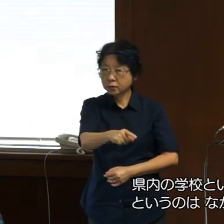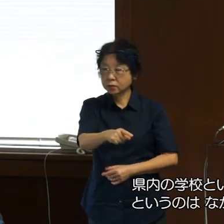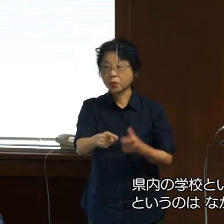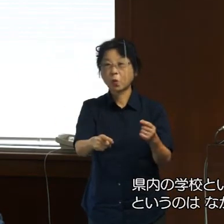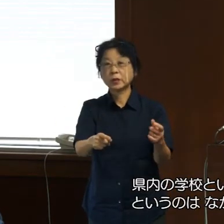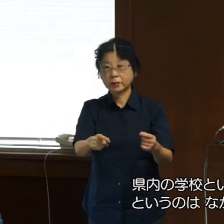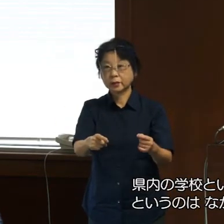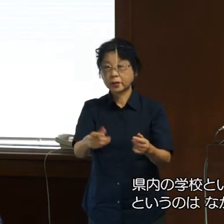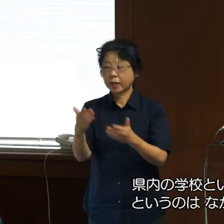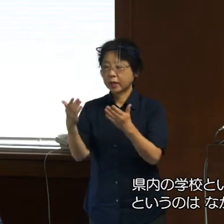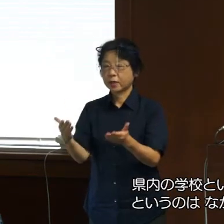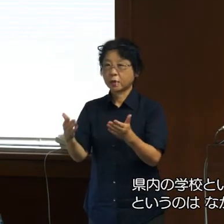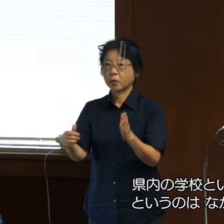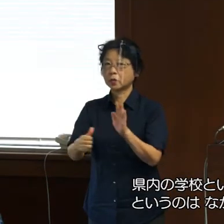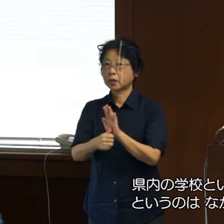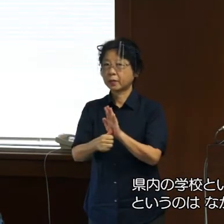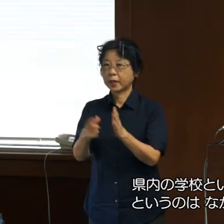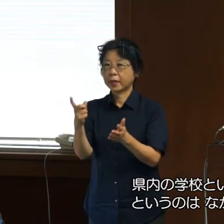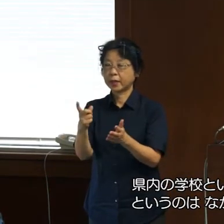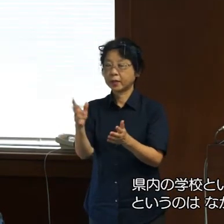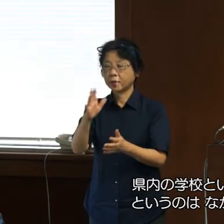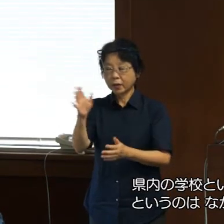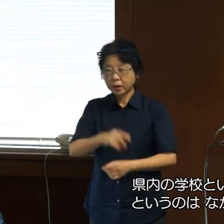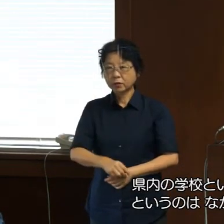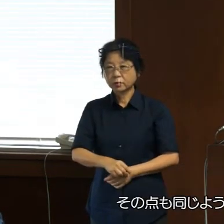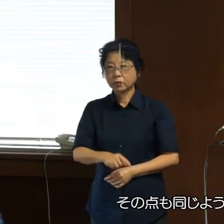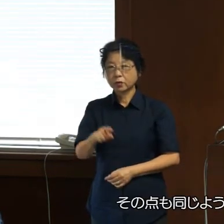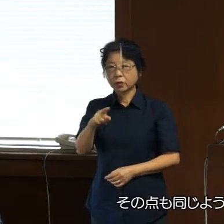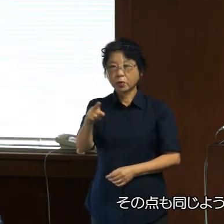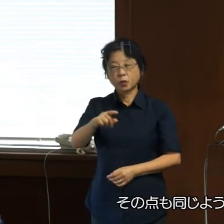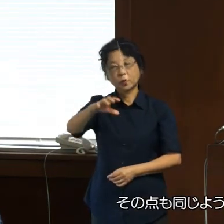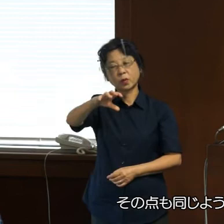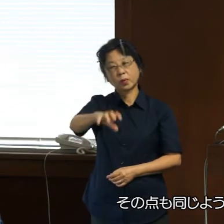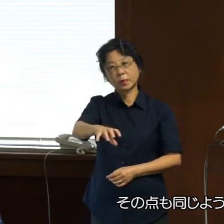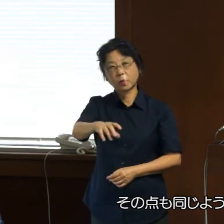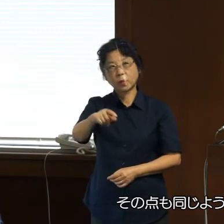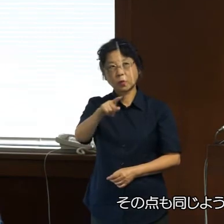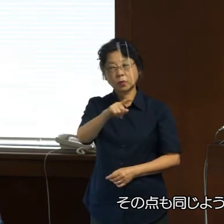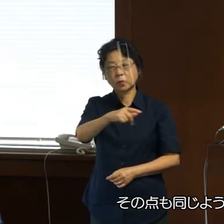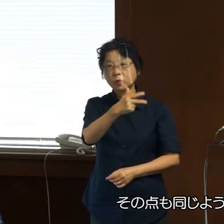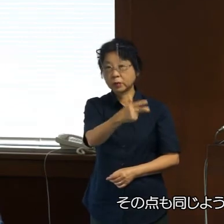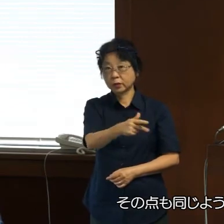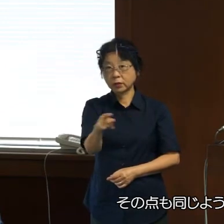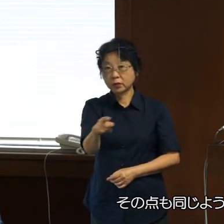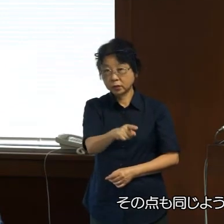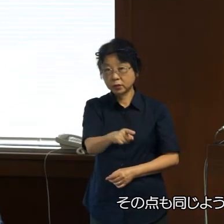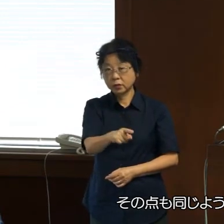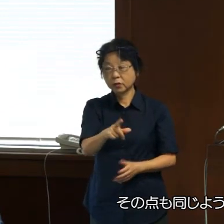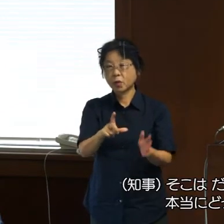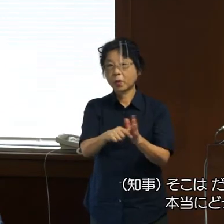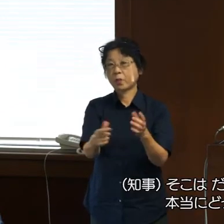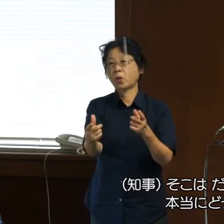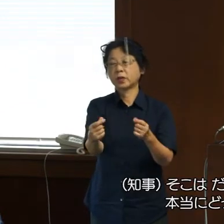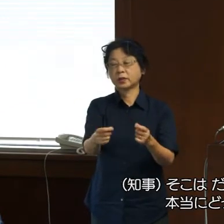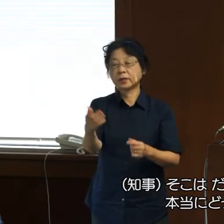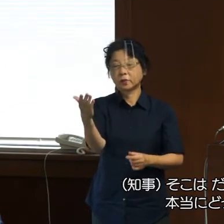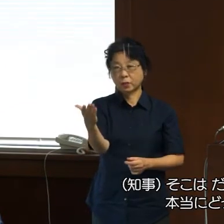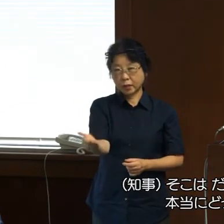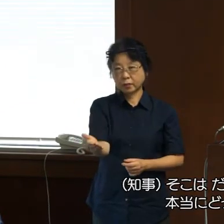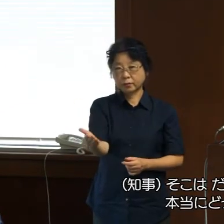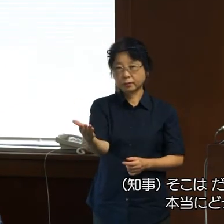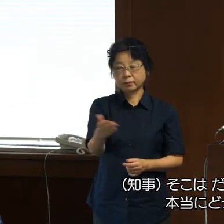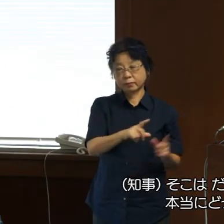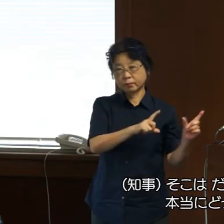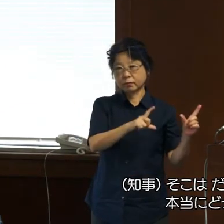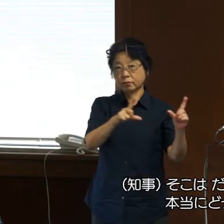で発表で何市の学校かっていう発表はなかったじゃないですか。その点も同じようにこう特定につながるか、 そこはだからそれはなんか